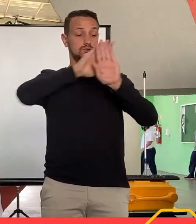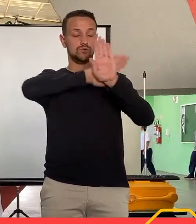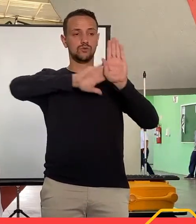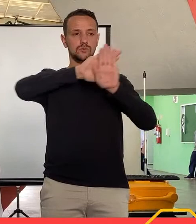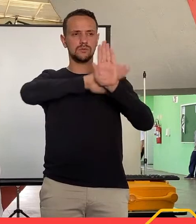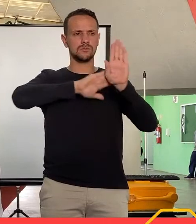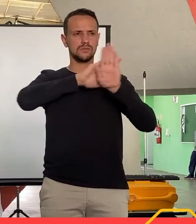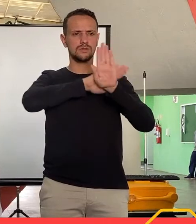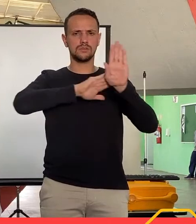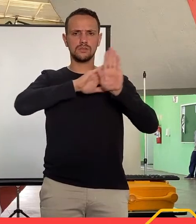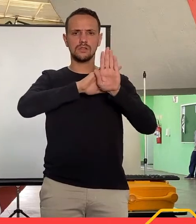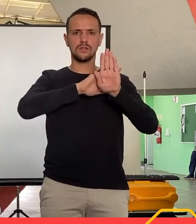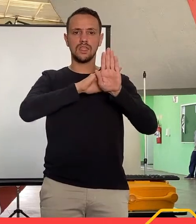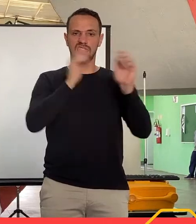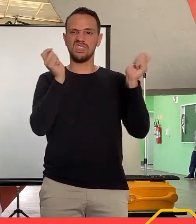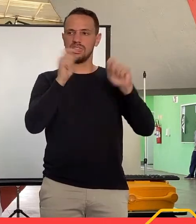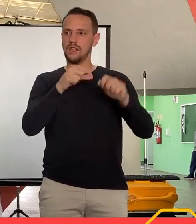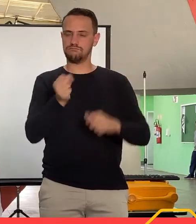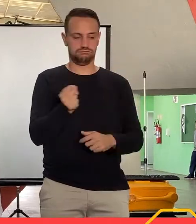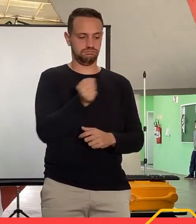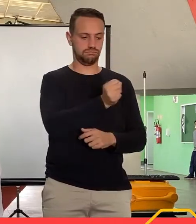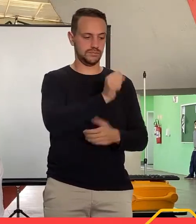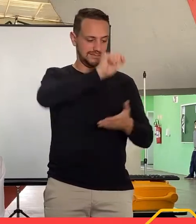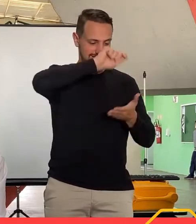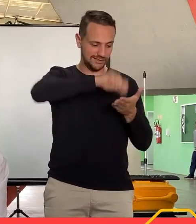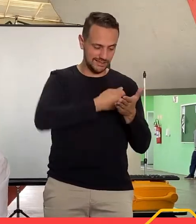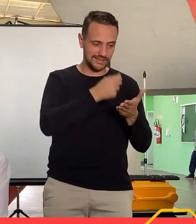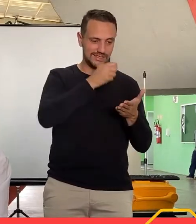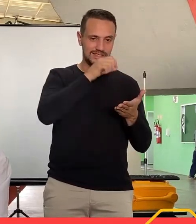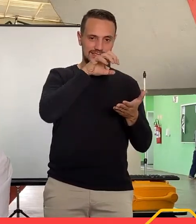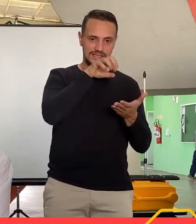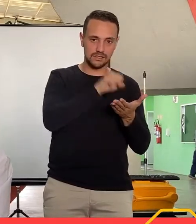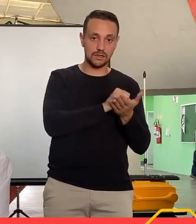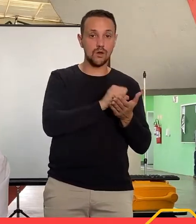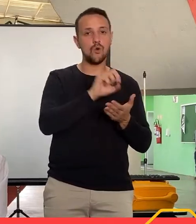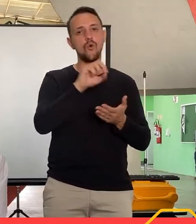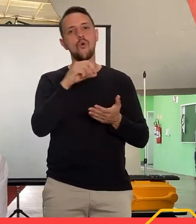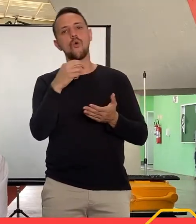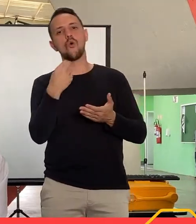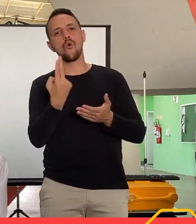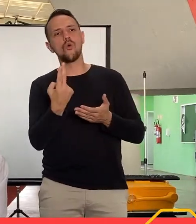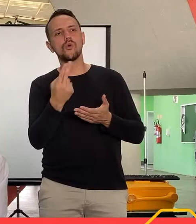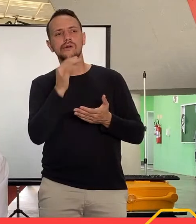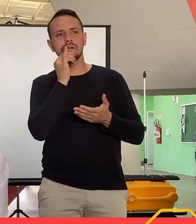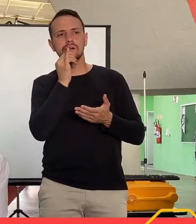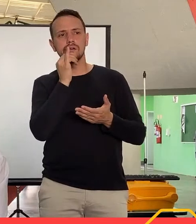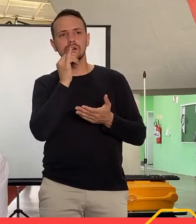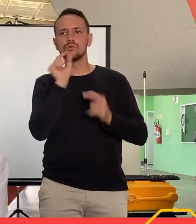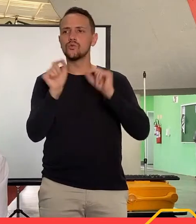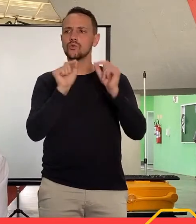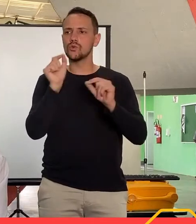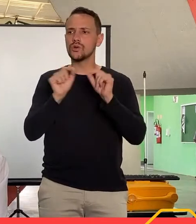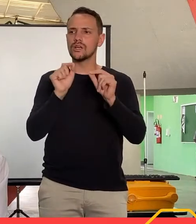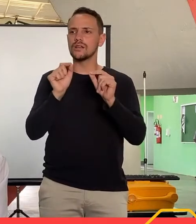à matrícula ou se isso é uma série, é uma faculdade, né?